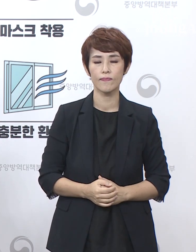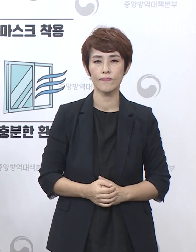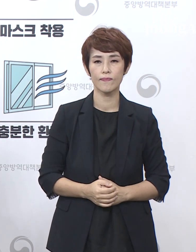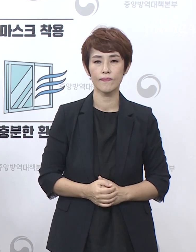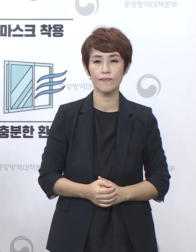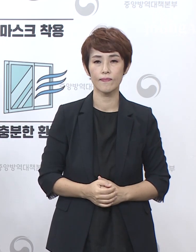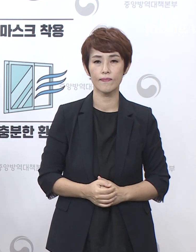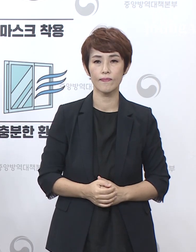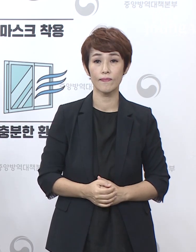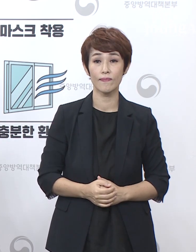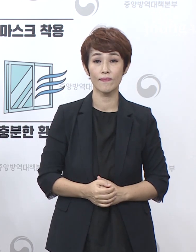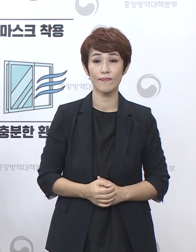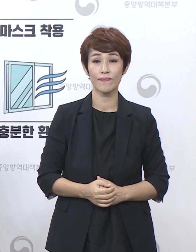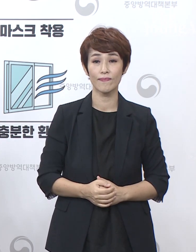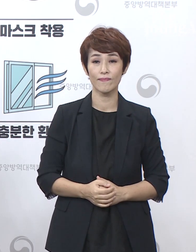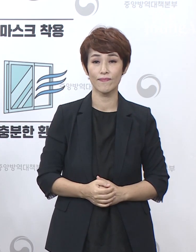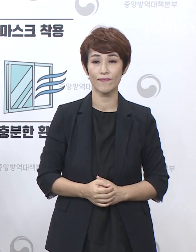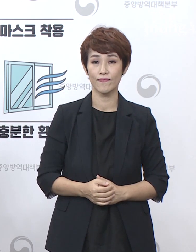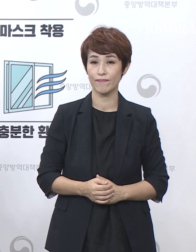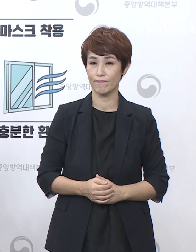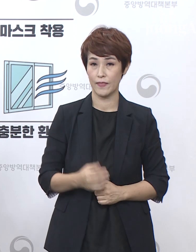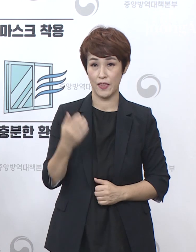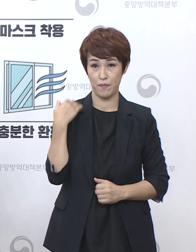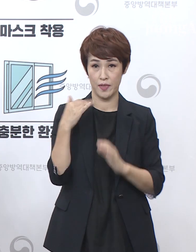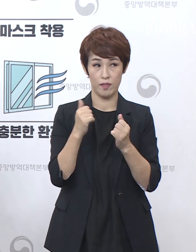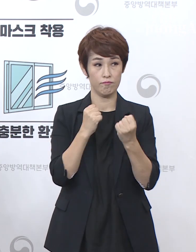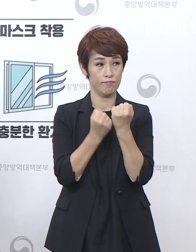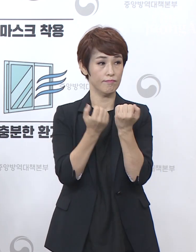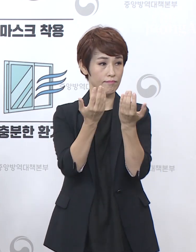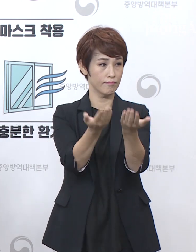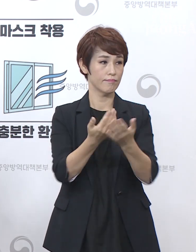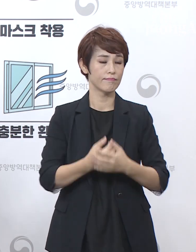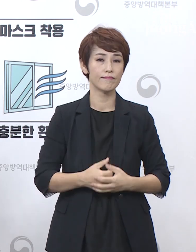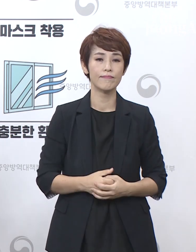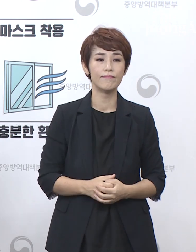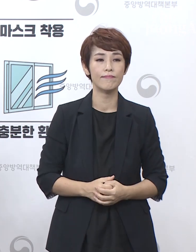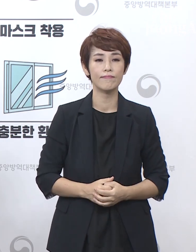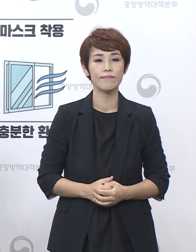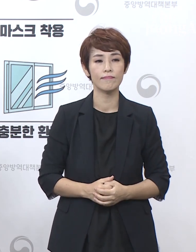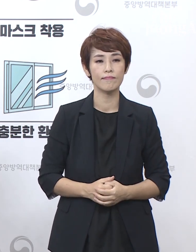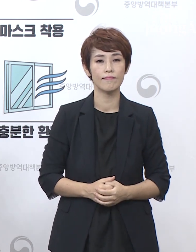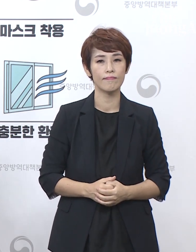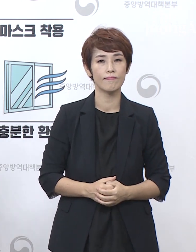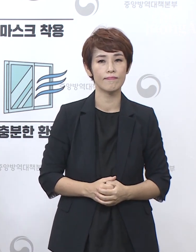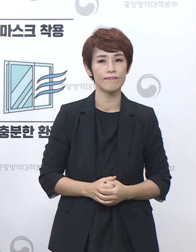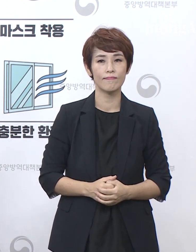달라 했습니다. 네, 이 부분은 담당 국장께서 설명을 좀 드리도록 하겠습니다.